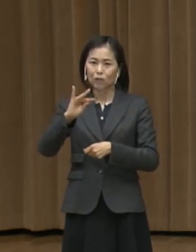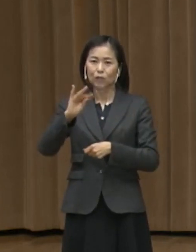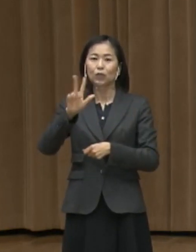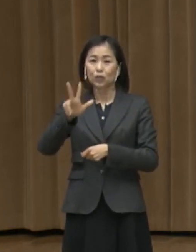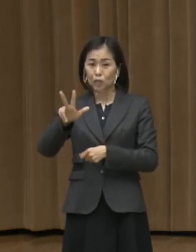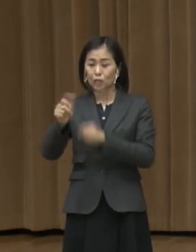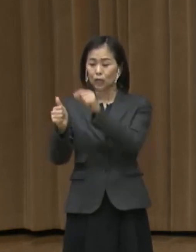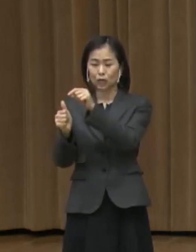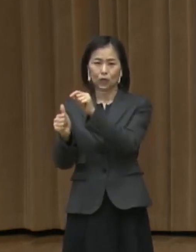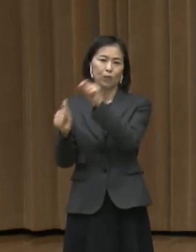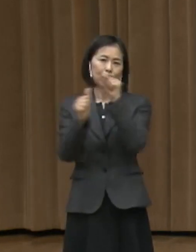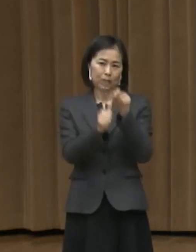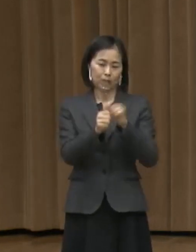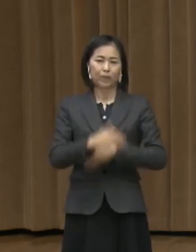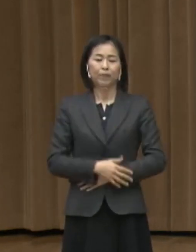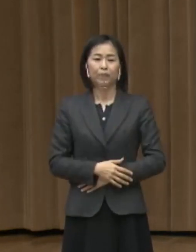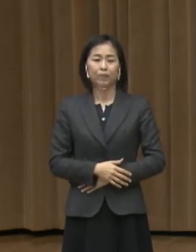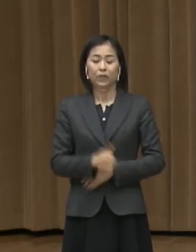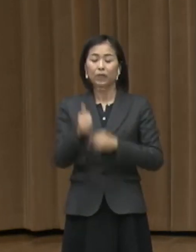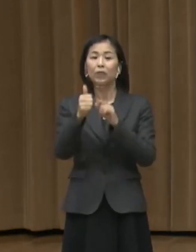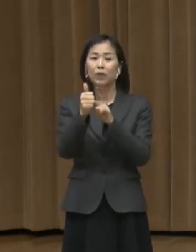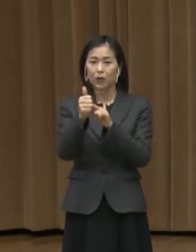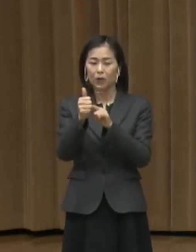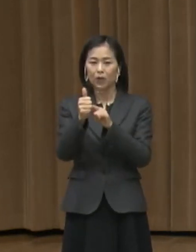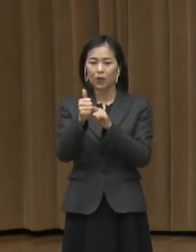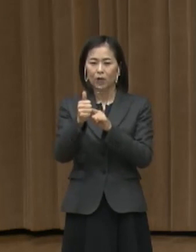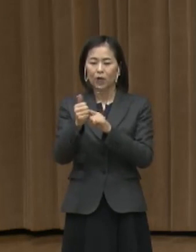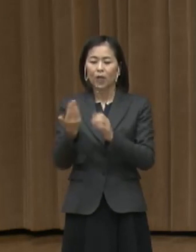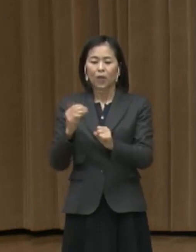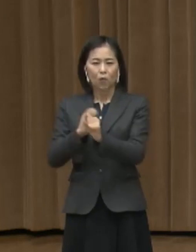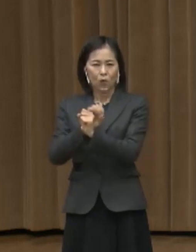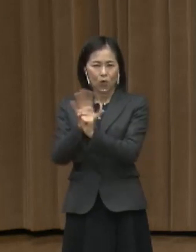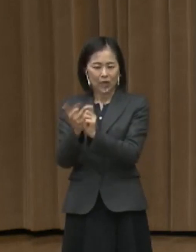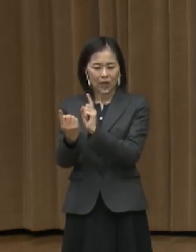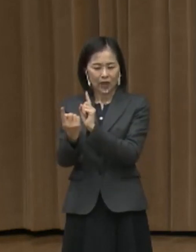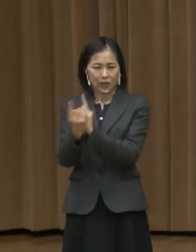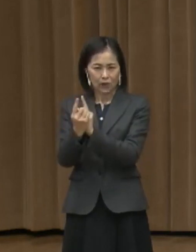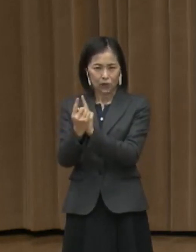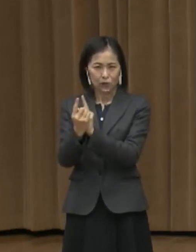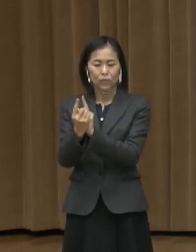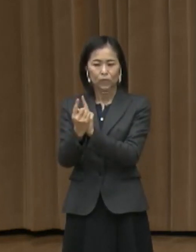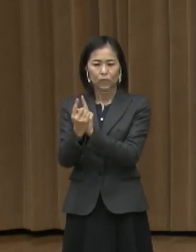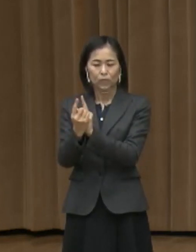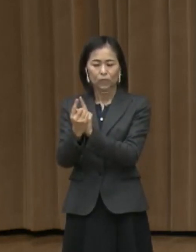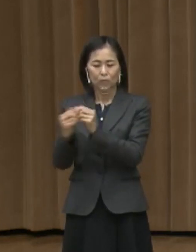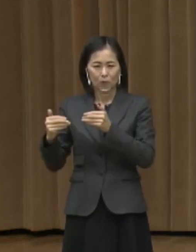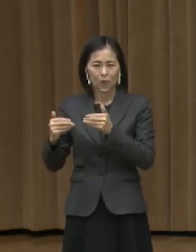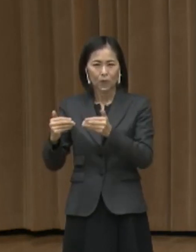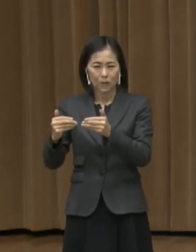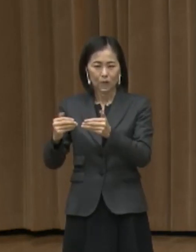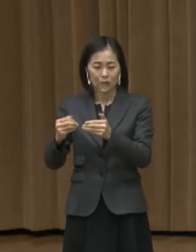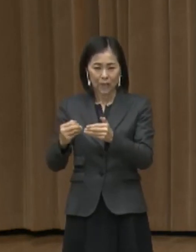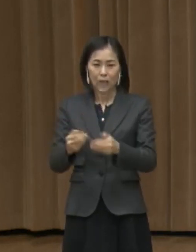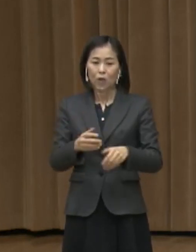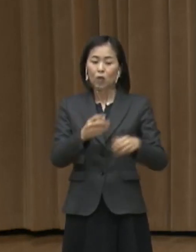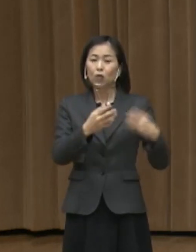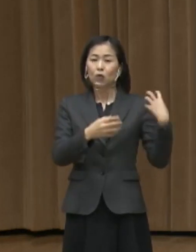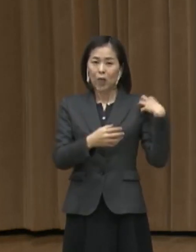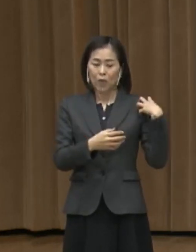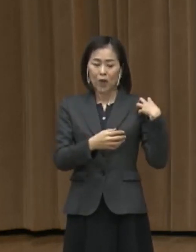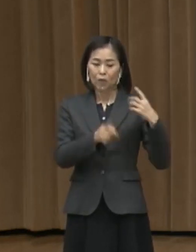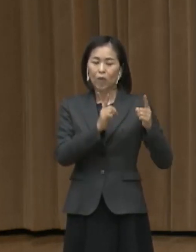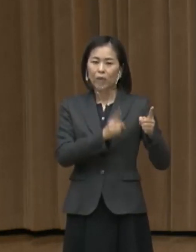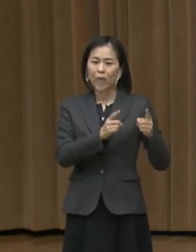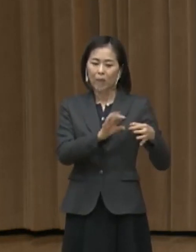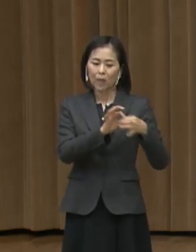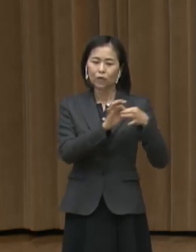渡辺満を登用いたします。渡辺は新型コロナウイルス感染症に対応しながら浦和競馬組合の経営改